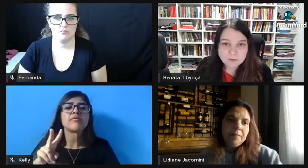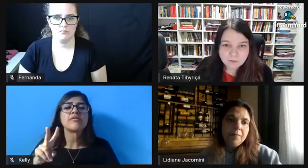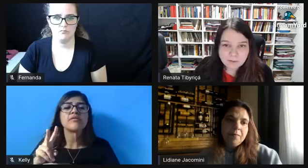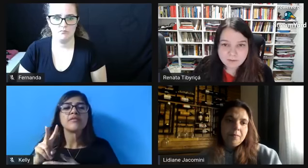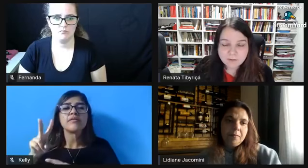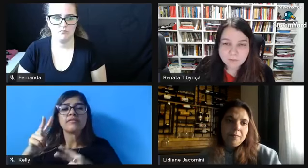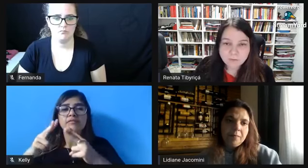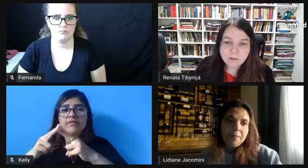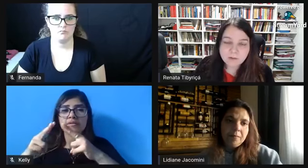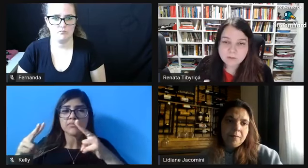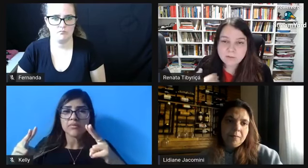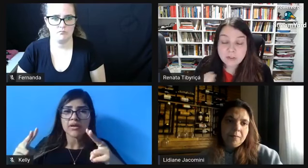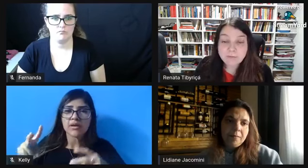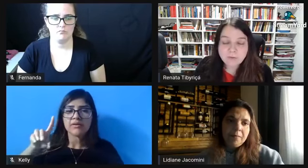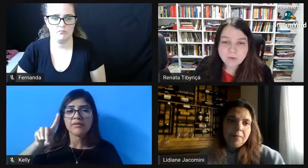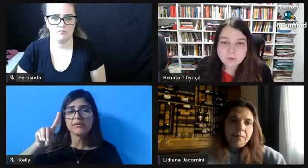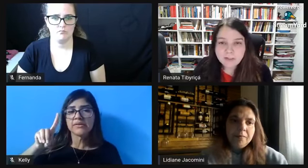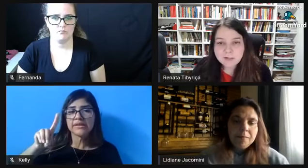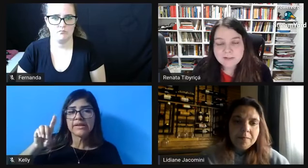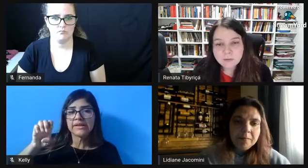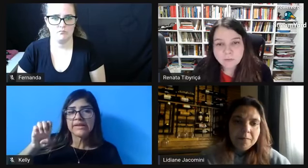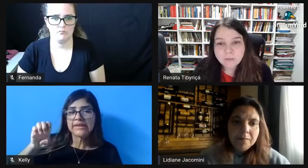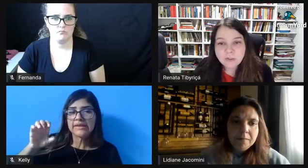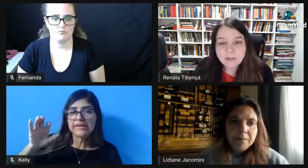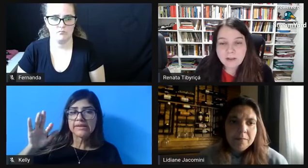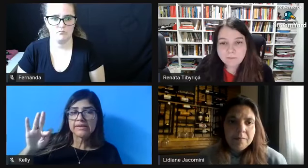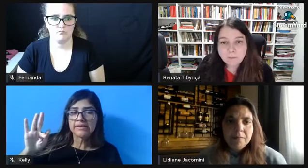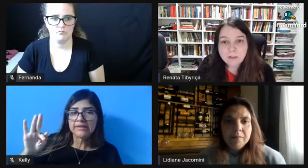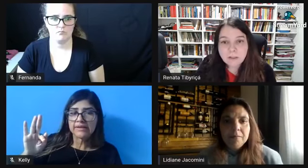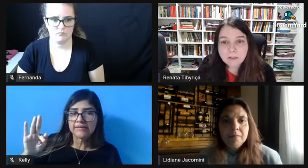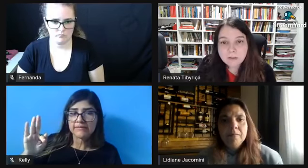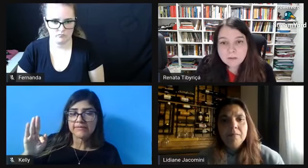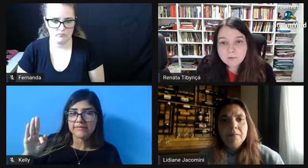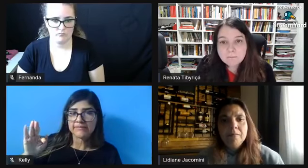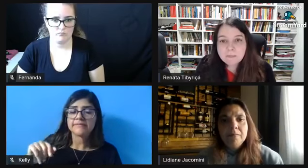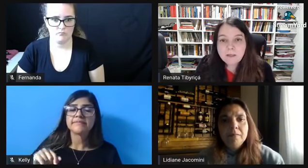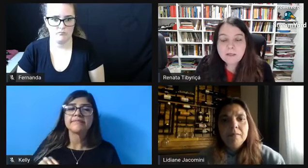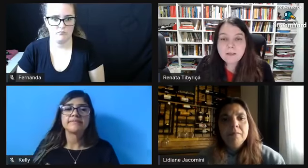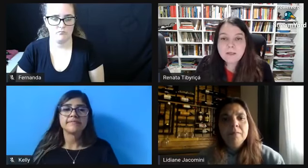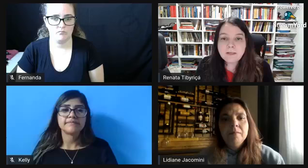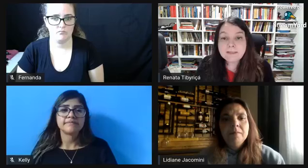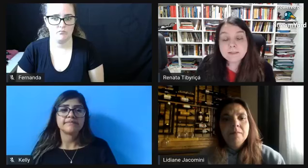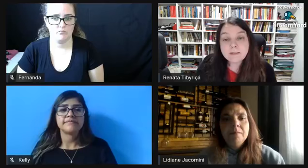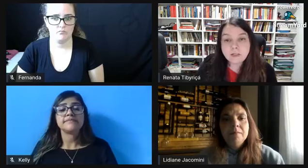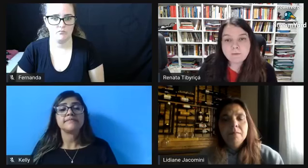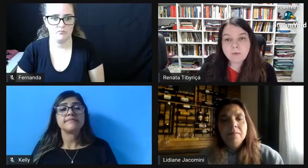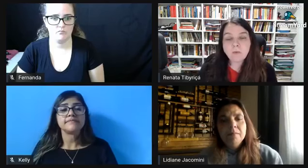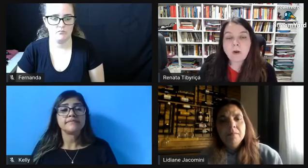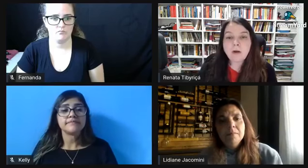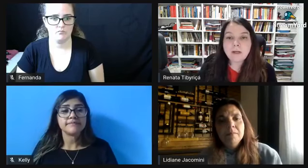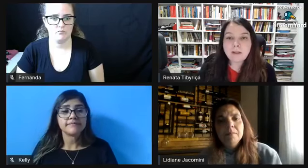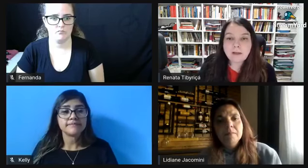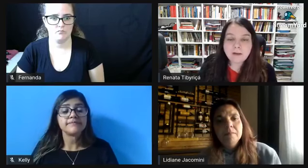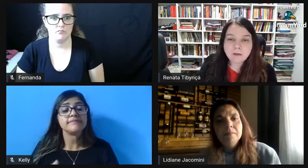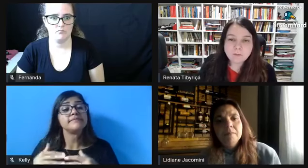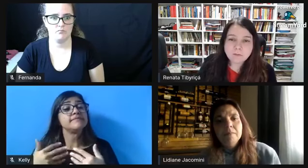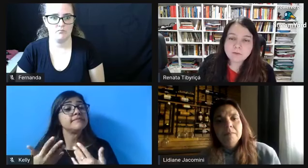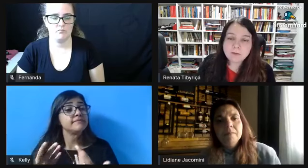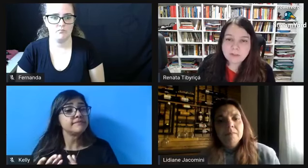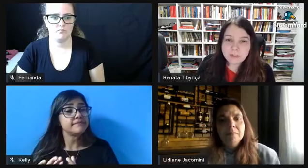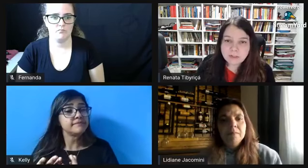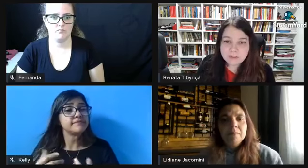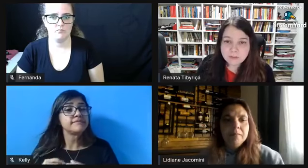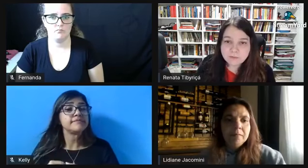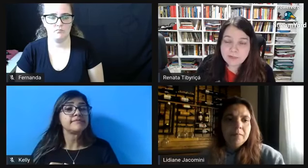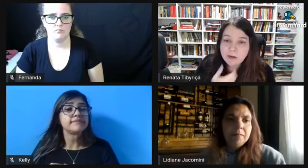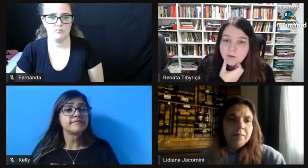conta de defensoria, eles deram o nome de DEF para ele. E esse assistente virtual, ele é como se